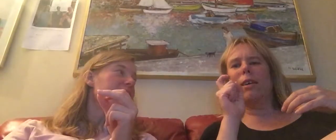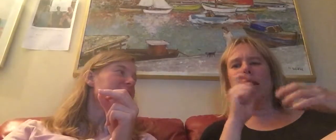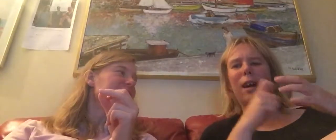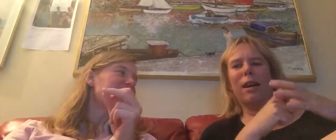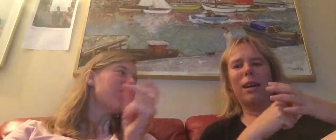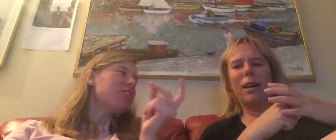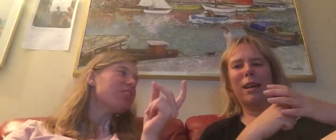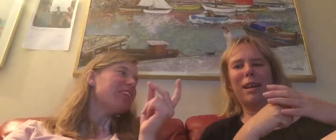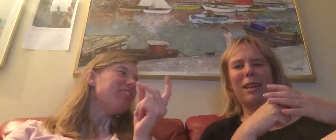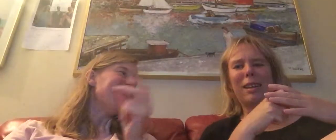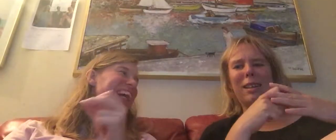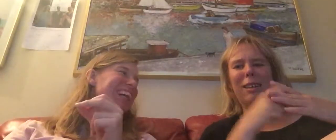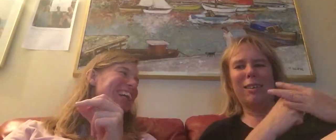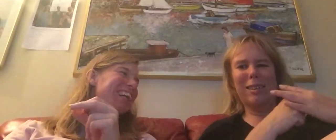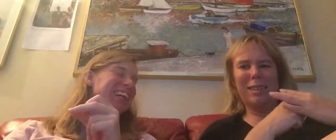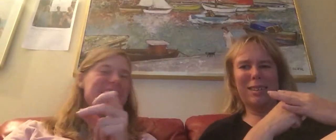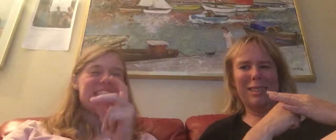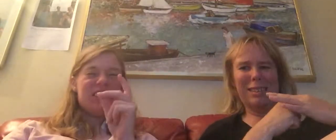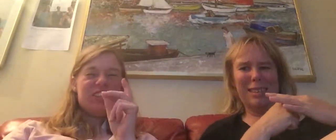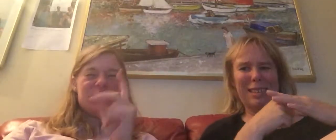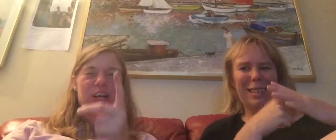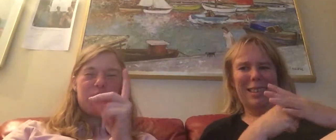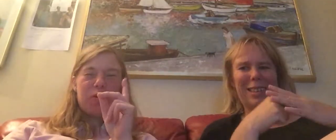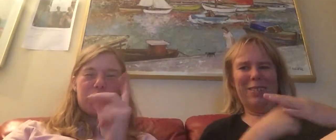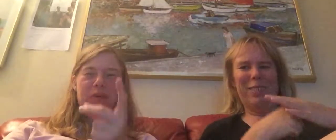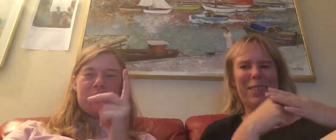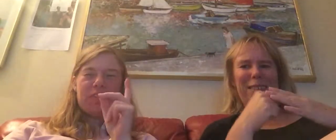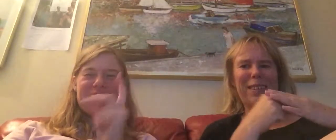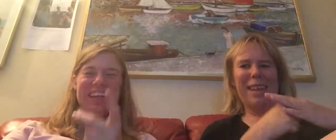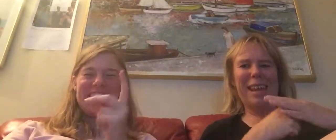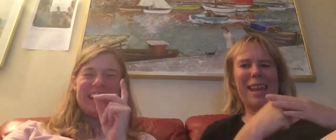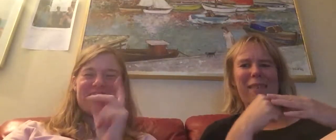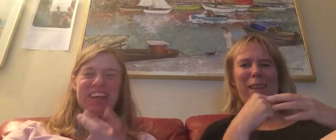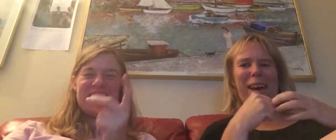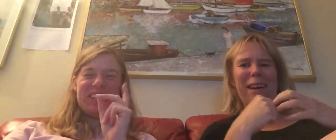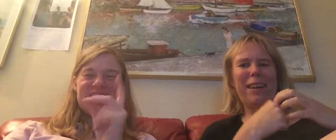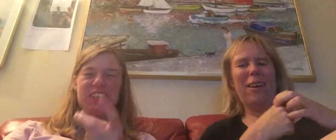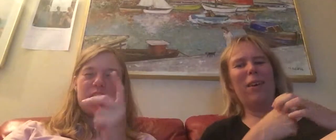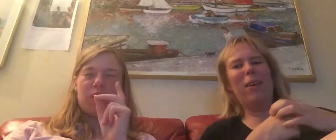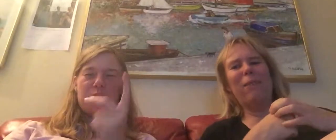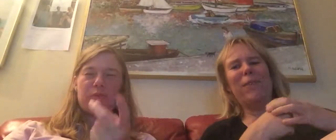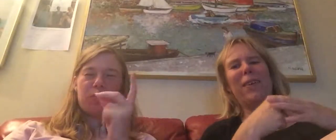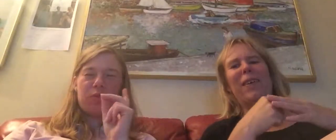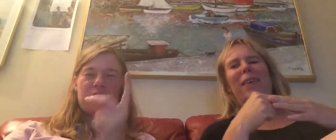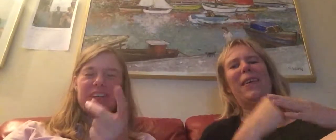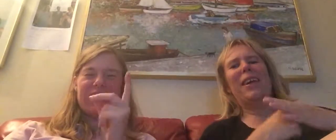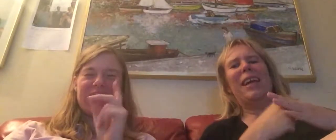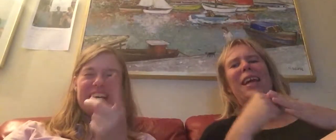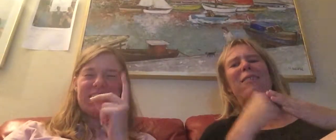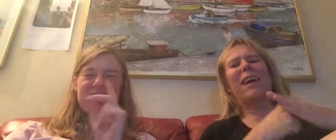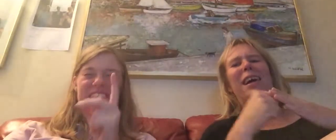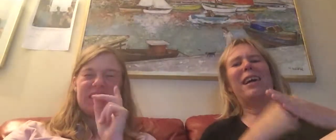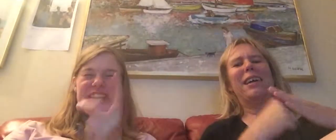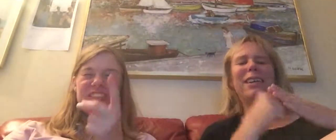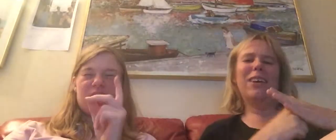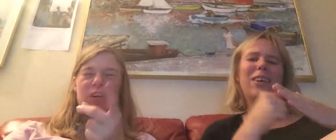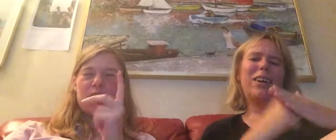Alexandra. Alexandra först och sen Mia. Ja. Jag må leva, jag må leva, jag